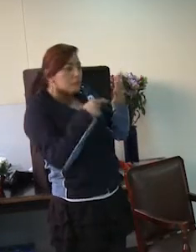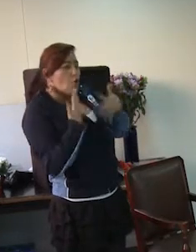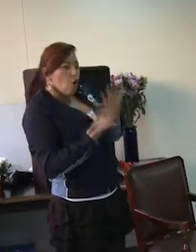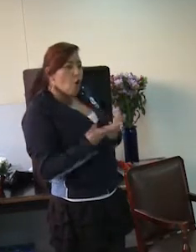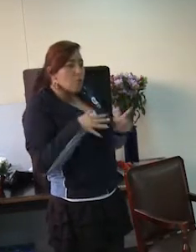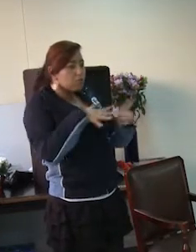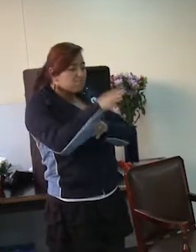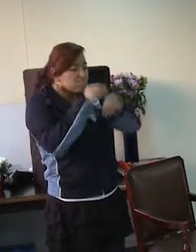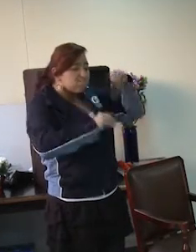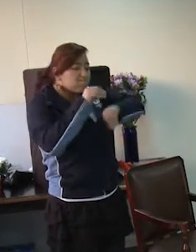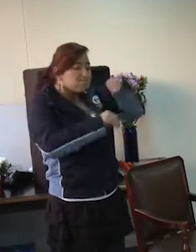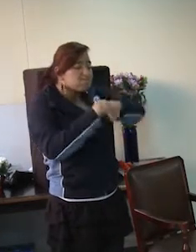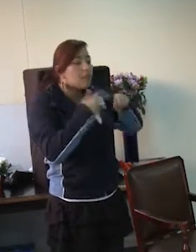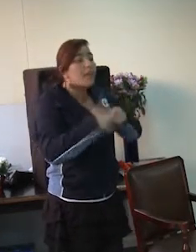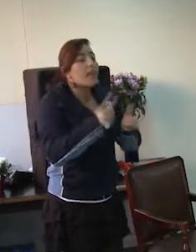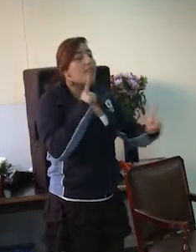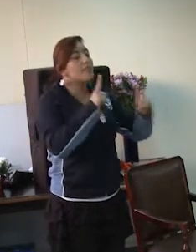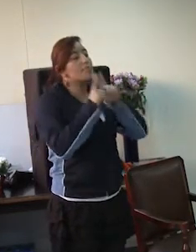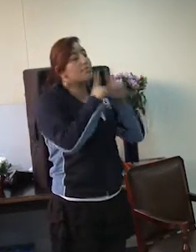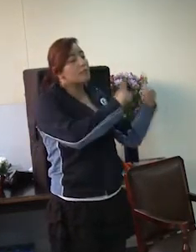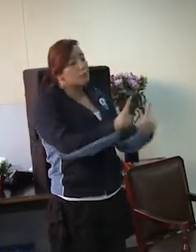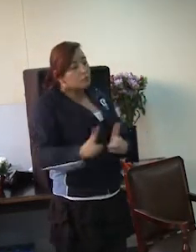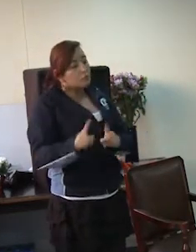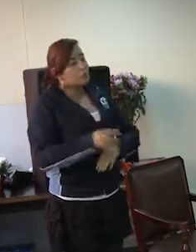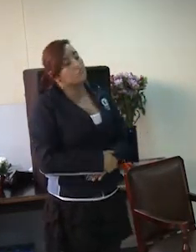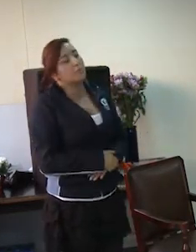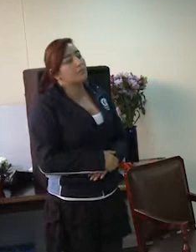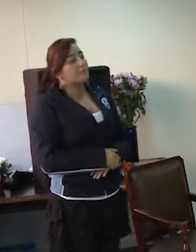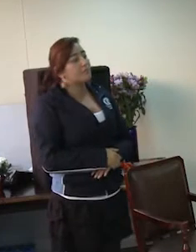elaboración profunda del discurso.